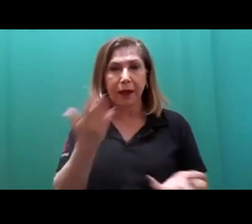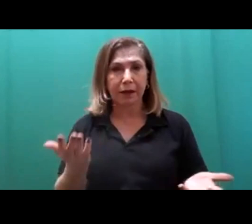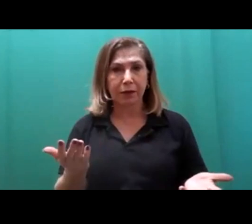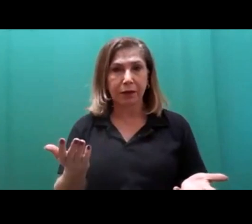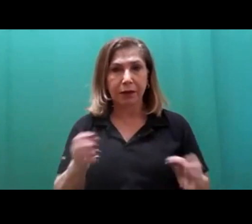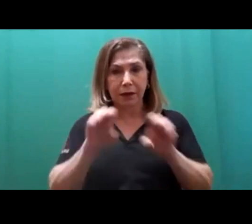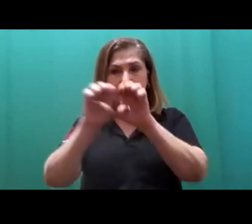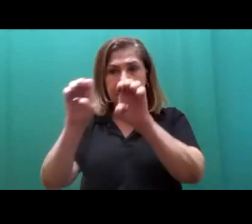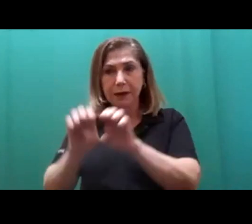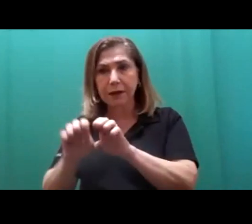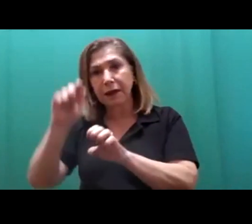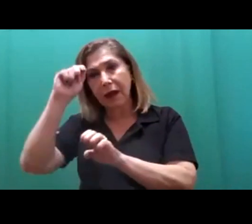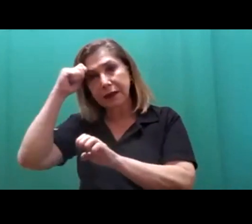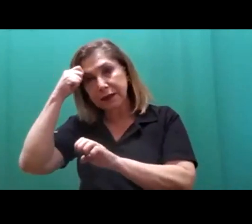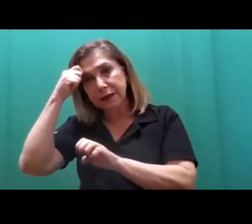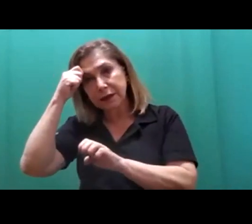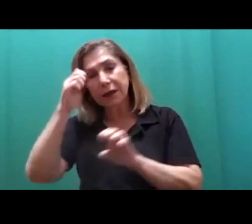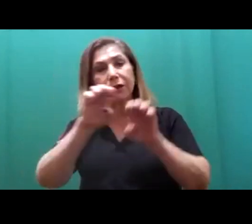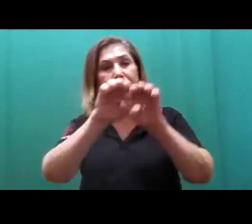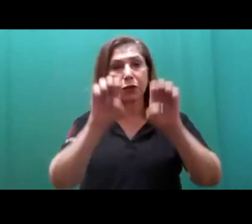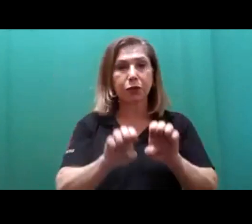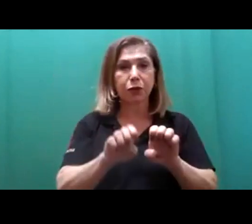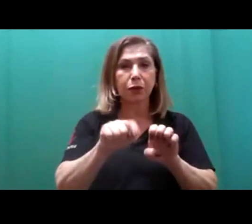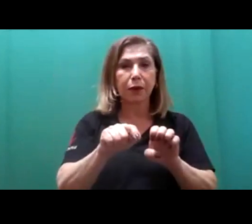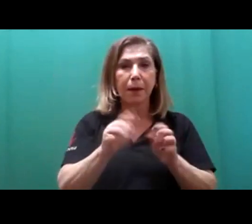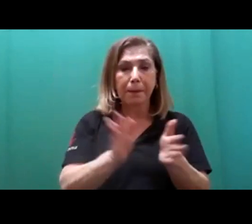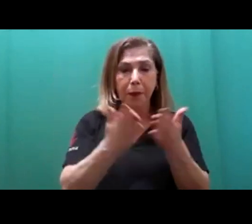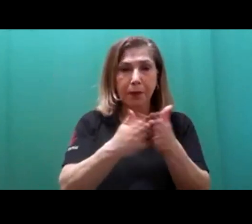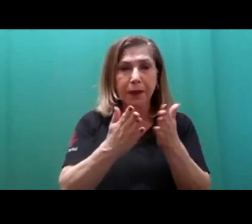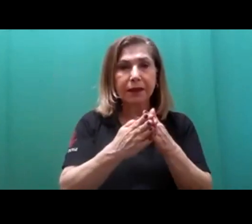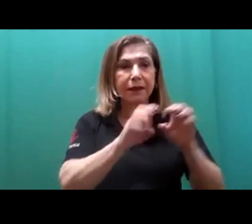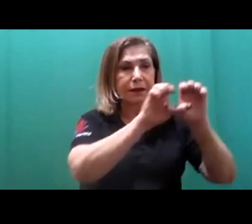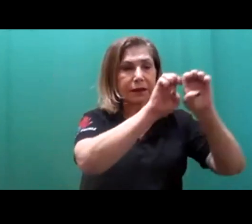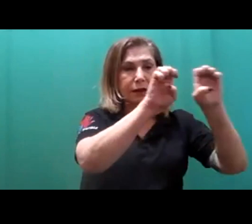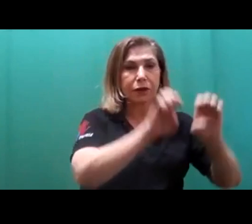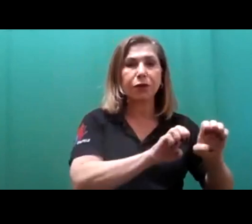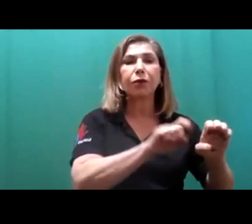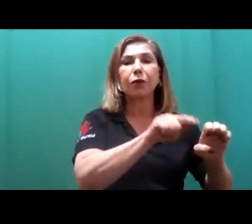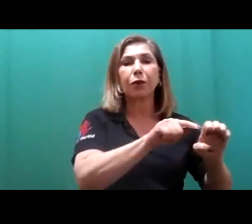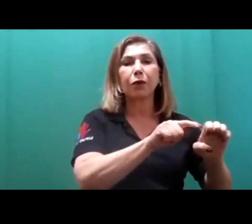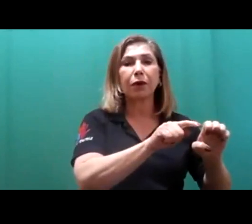estruturas como o racismo, a gente tem estrutura como a pobreza, a gente tem estrutura da